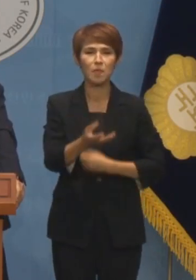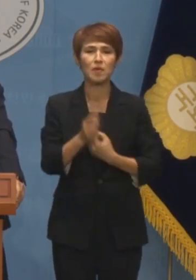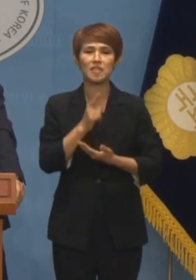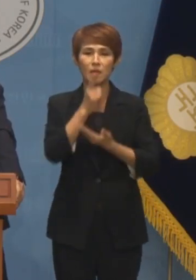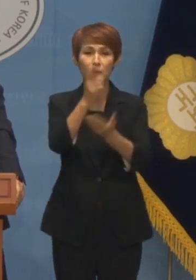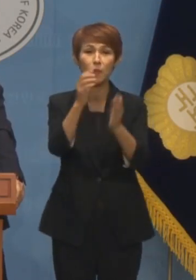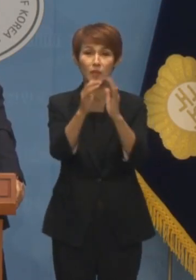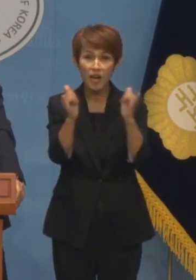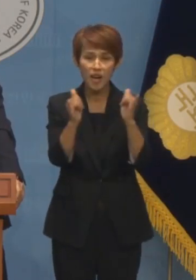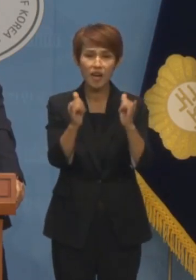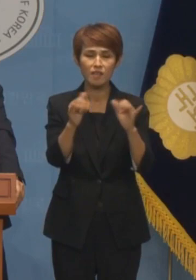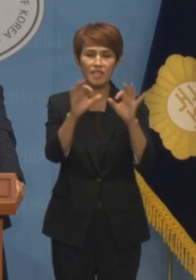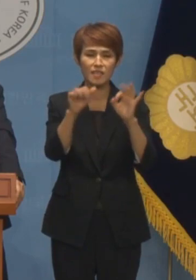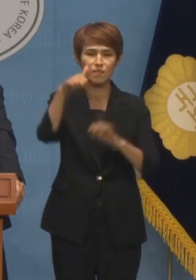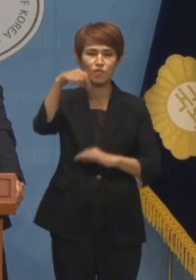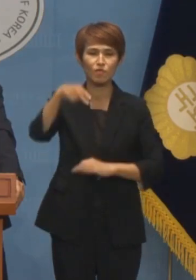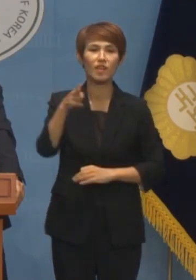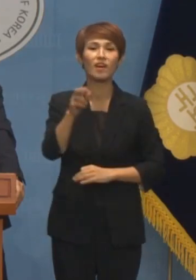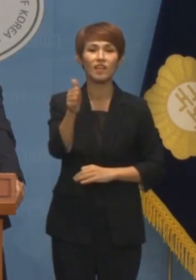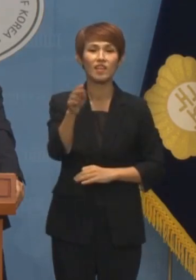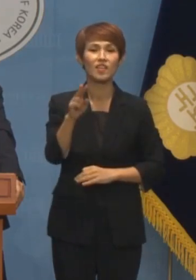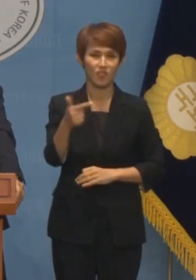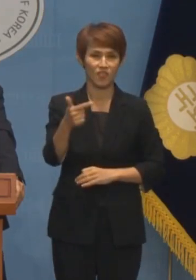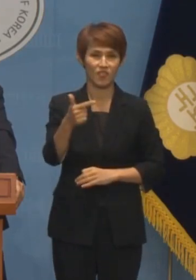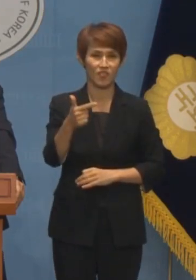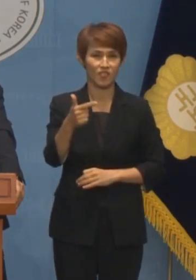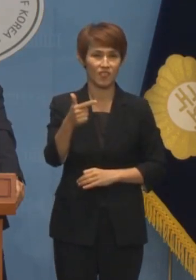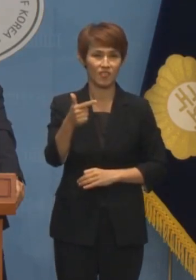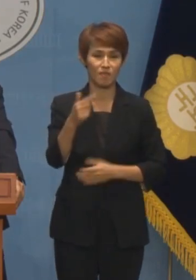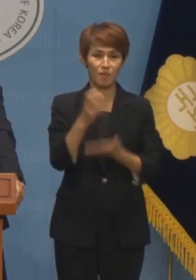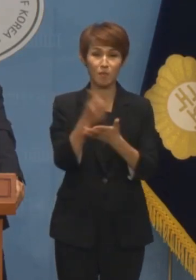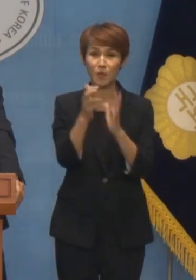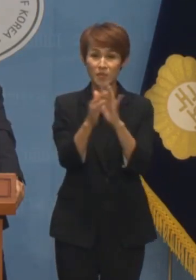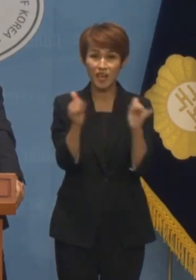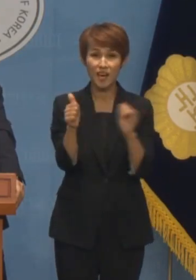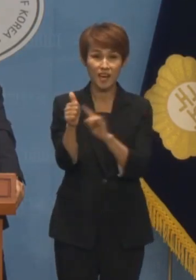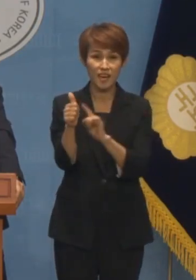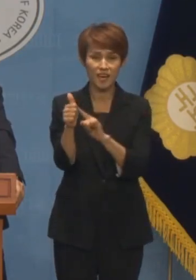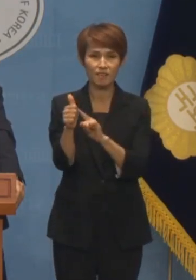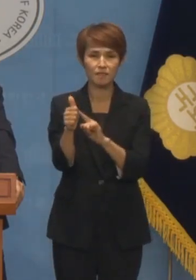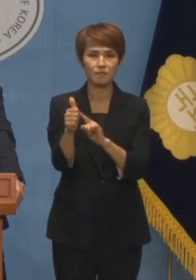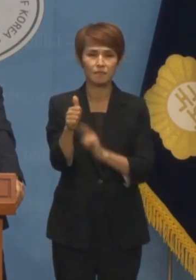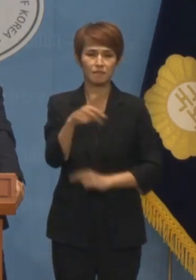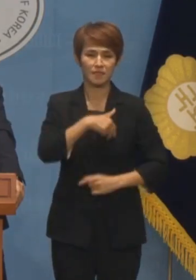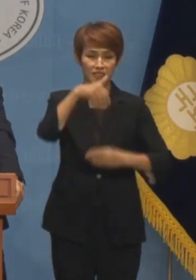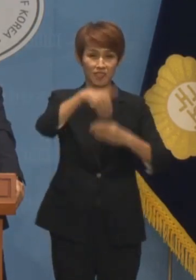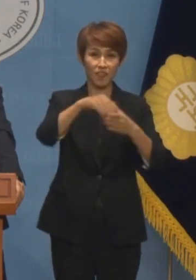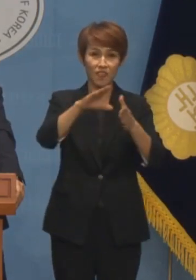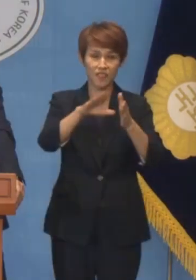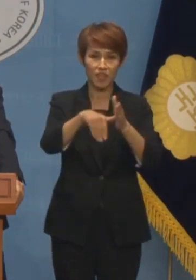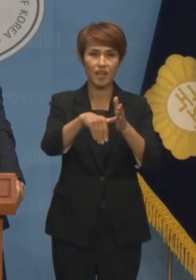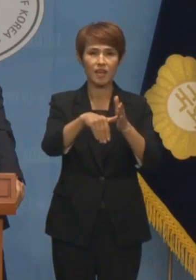이분이 원래 김광준 의원 보좌관 출신이고요. 지난 총선에서는